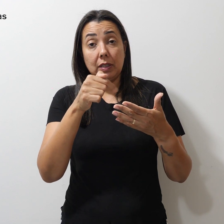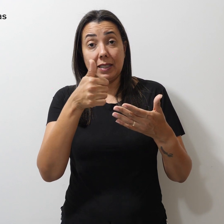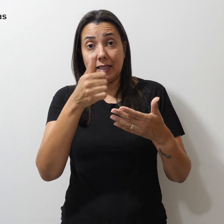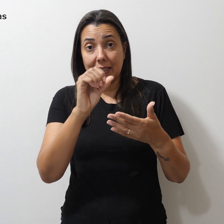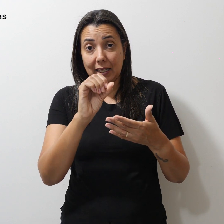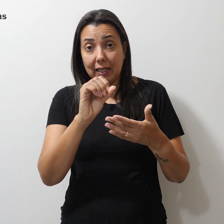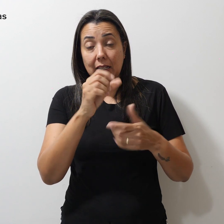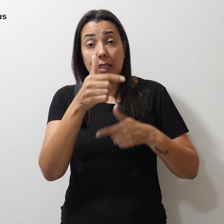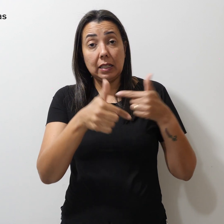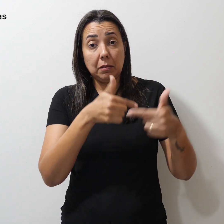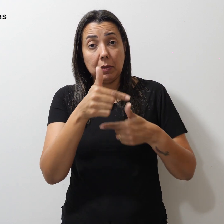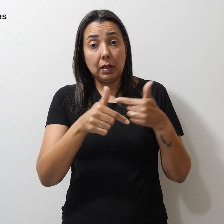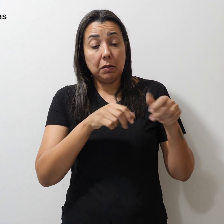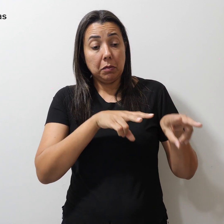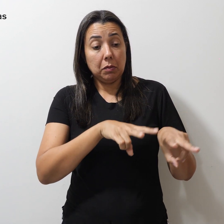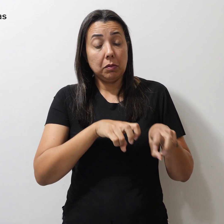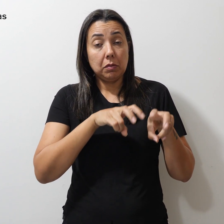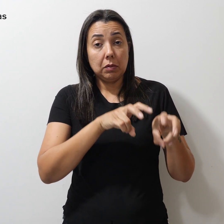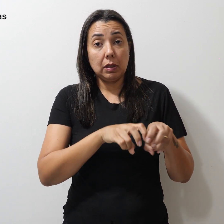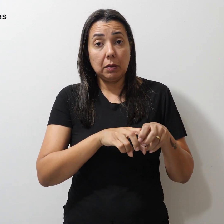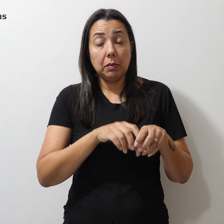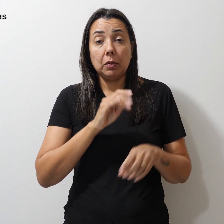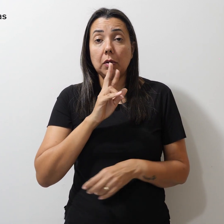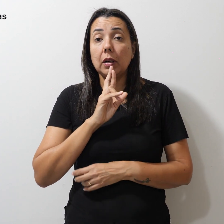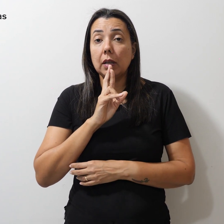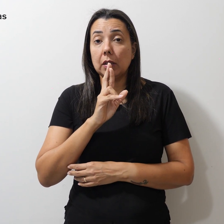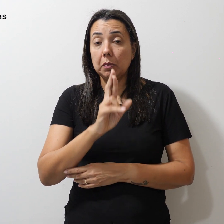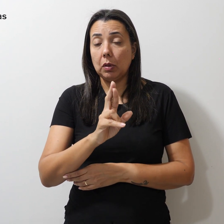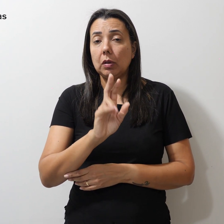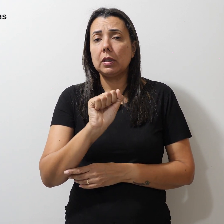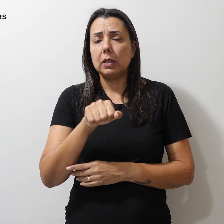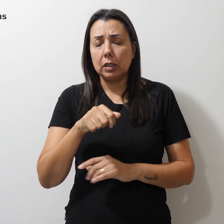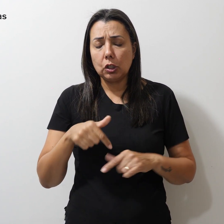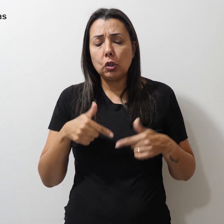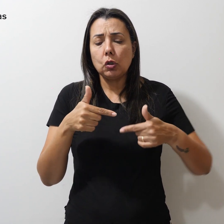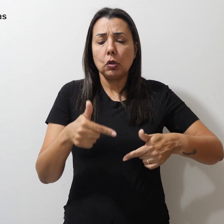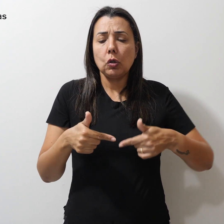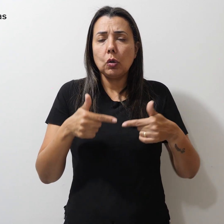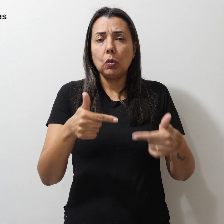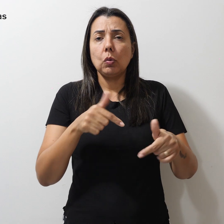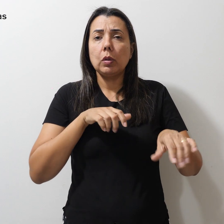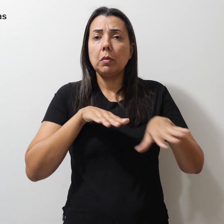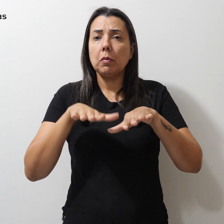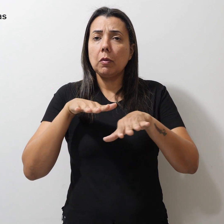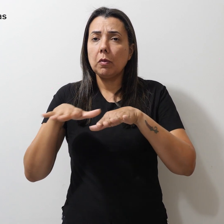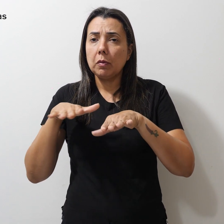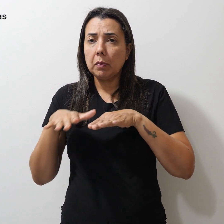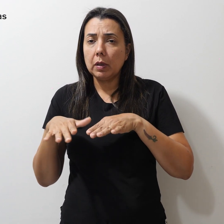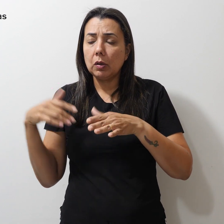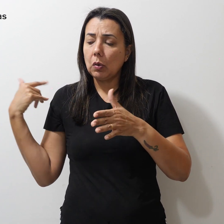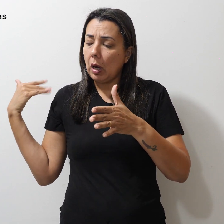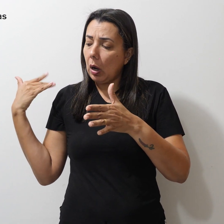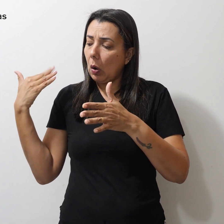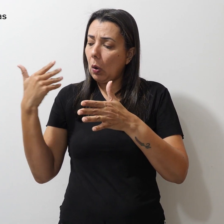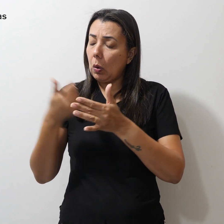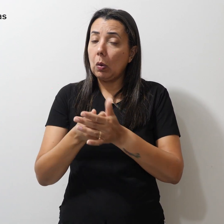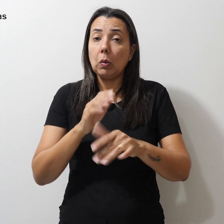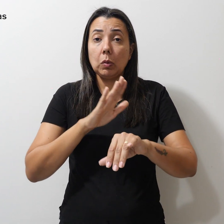de trabalho no campo, resultado de muita luta e mobilizações ao longo do tempo contra